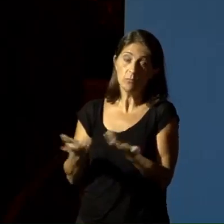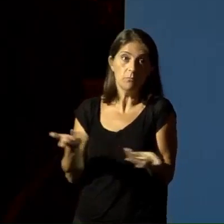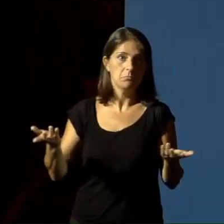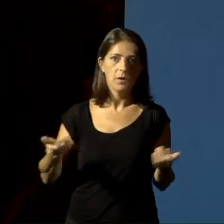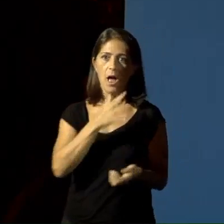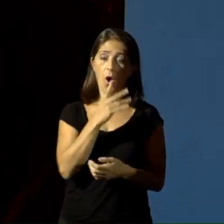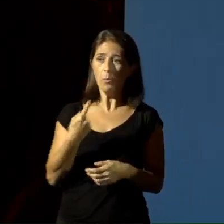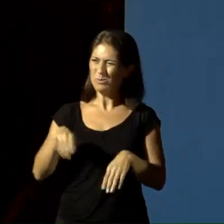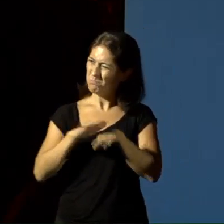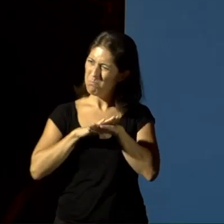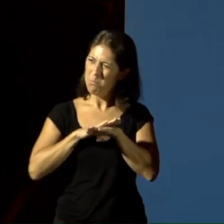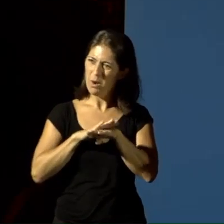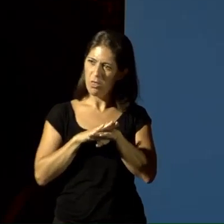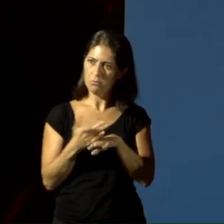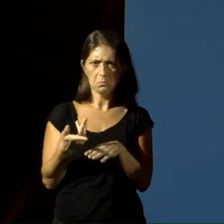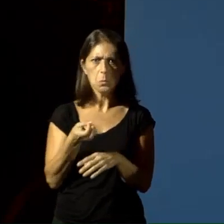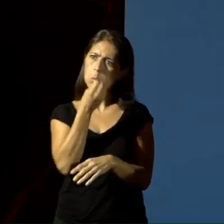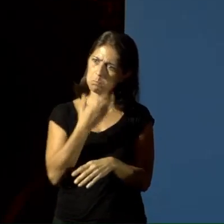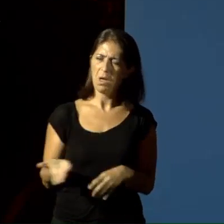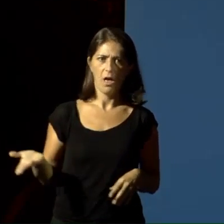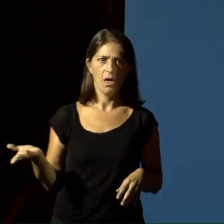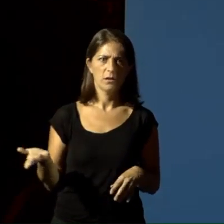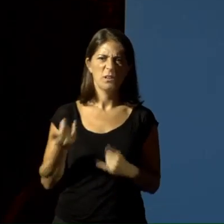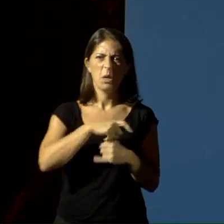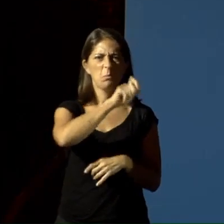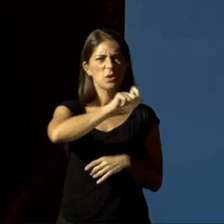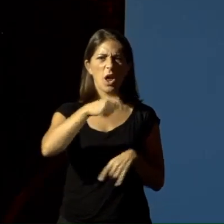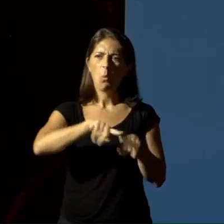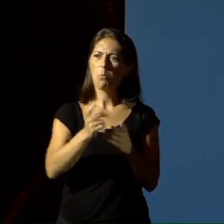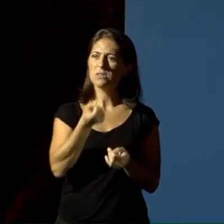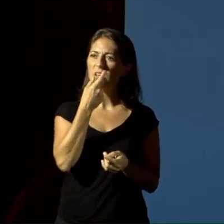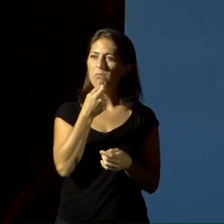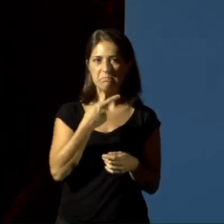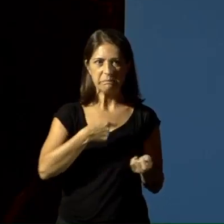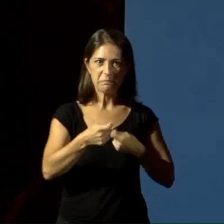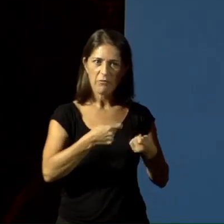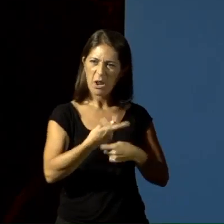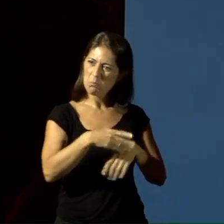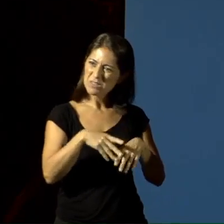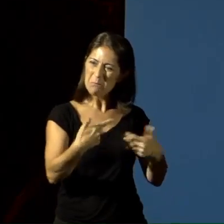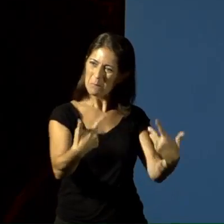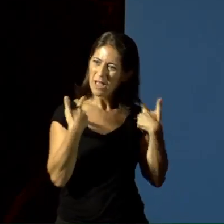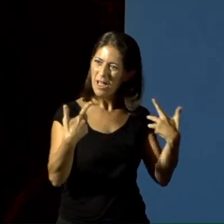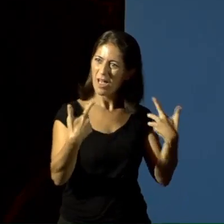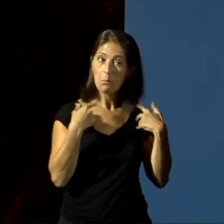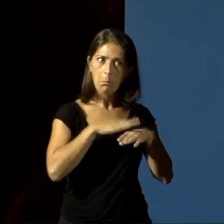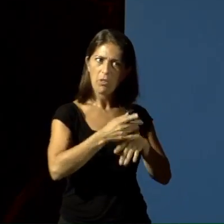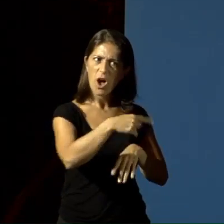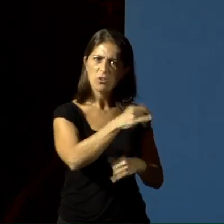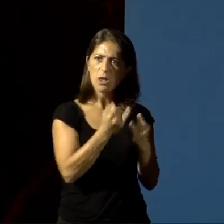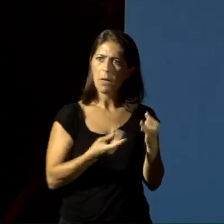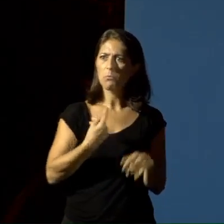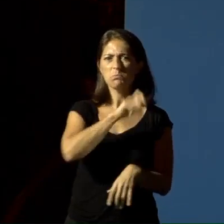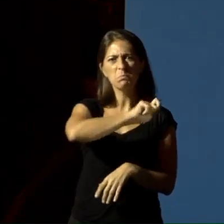que agora pediras perdón. Que pediras perdón ás vítimas do narcotráfico. que pedías perdón a toda a xente que sufría mentres